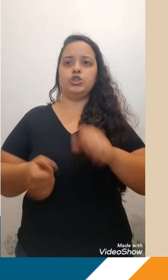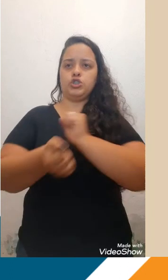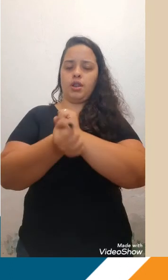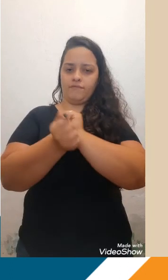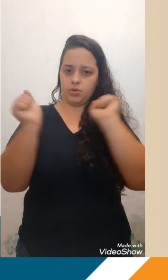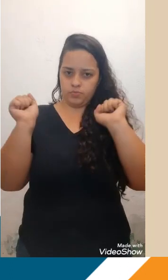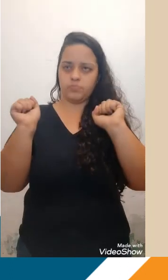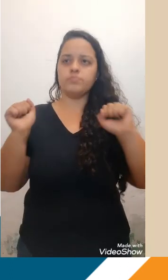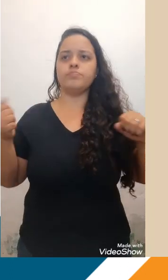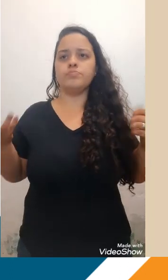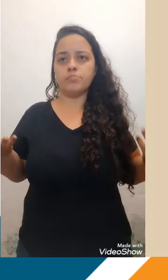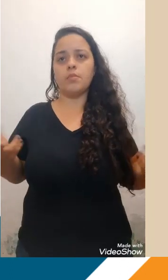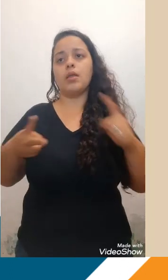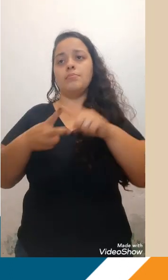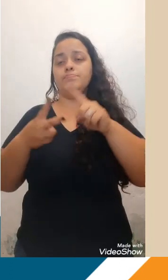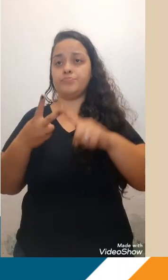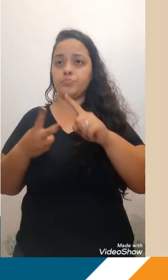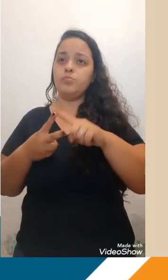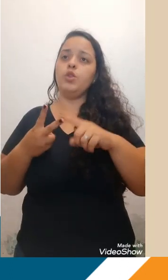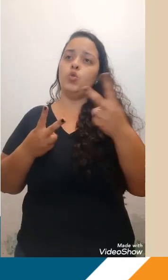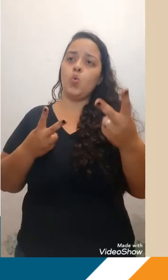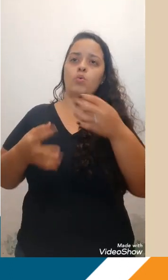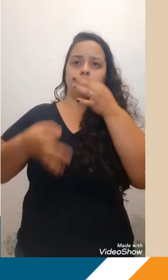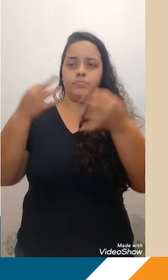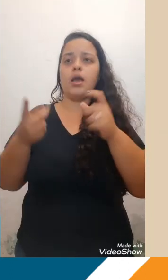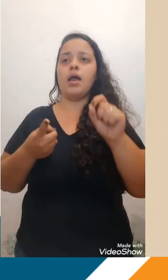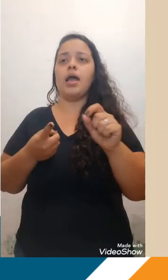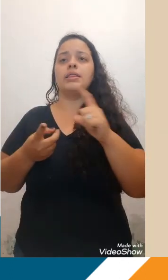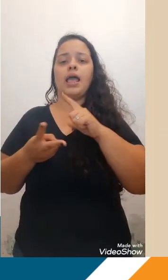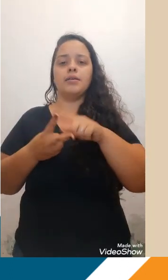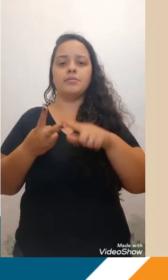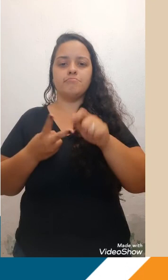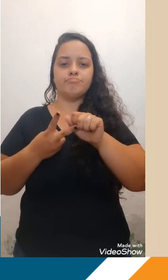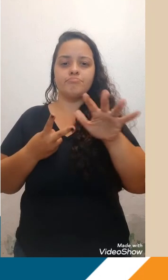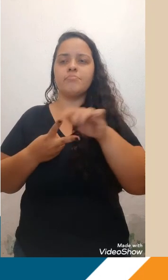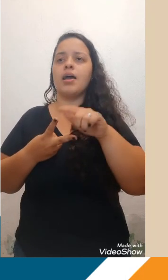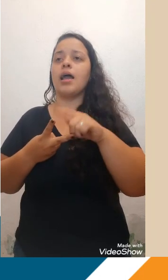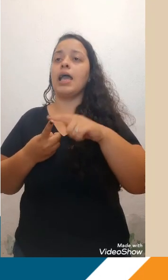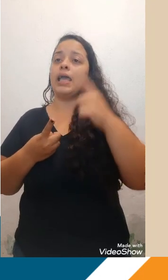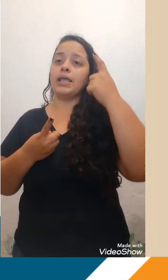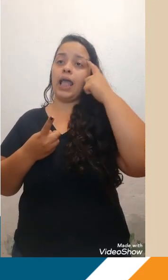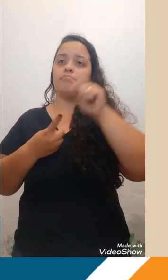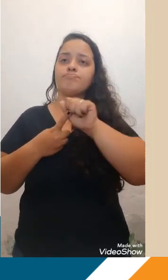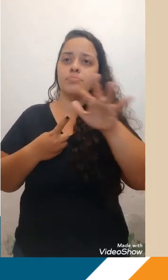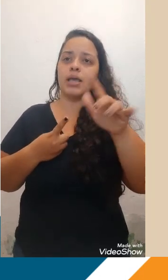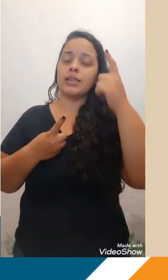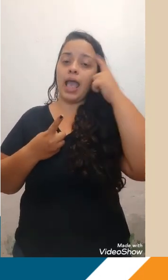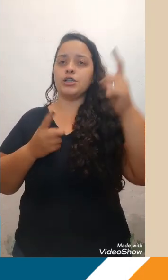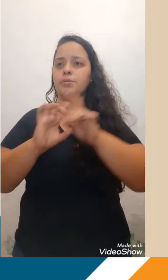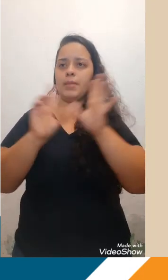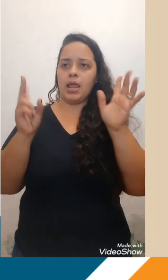escravidão. Duas repercussões, além da que dissemos anteriormente, também podem ser a difusão das ideias liberais,